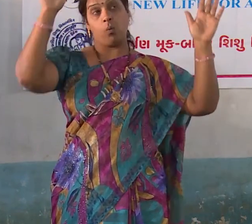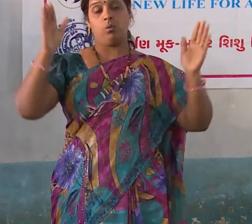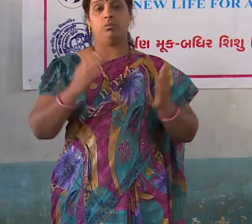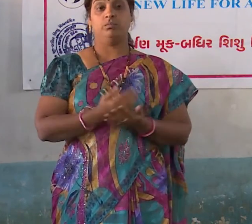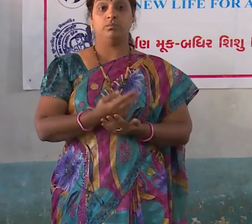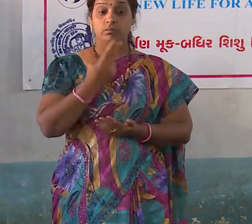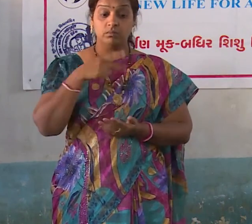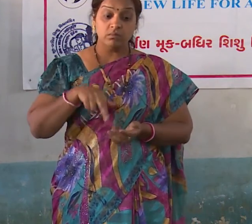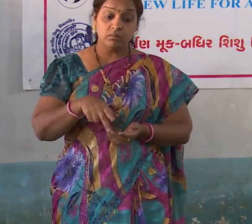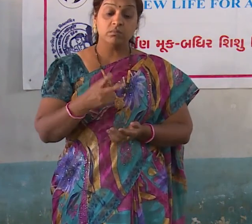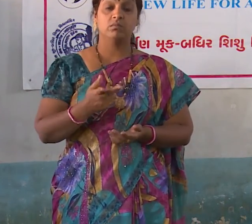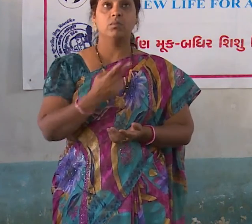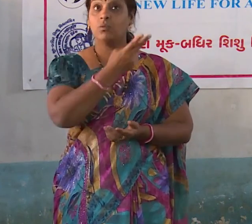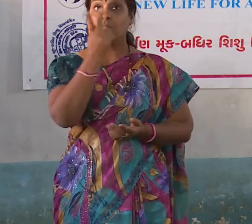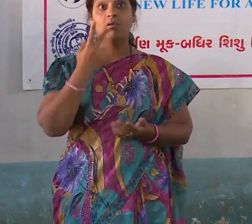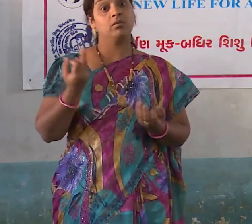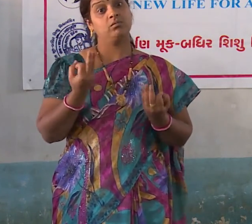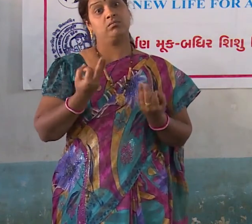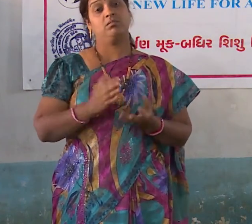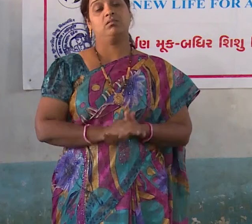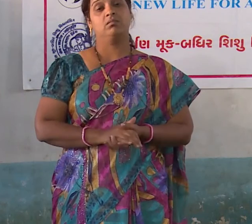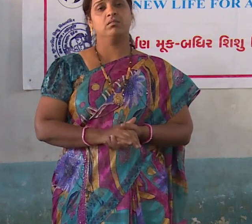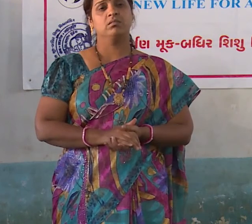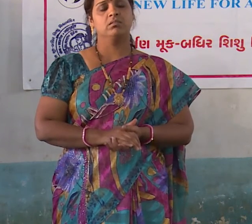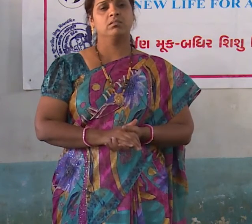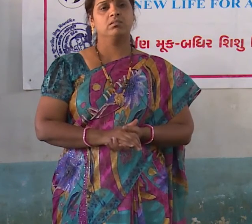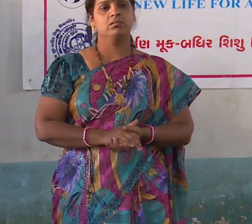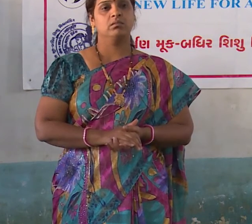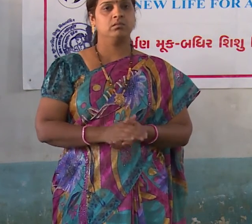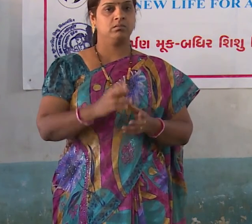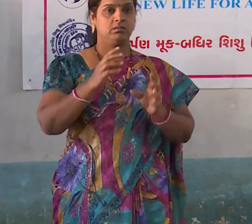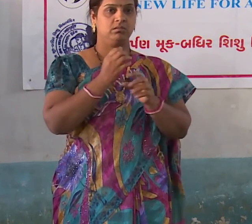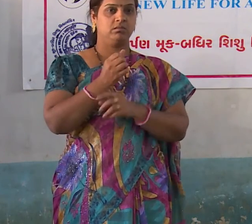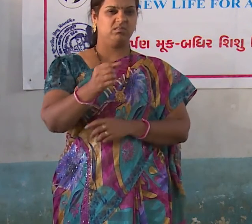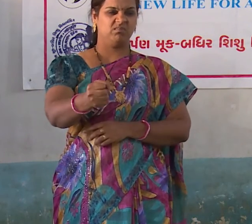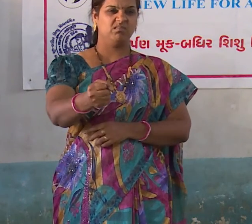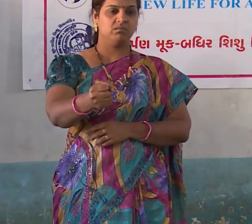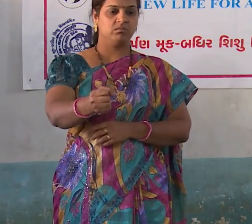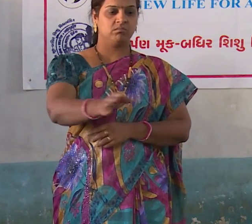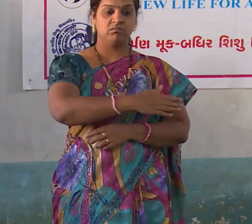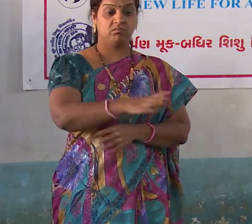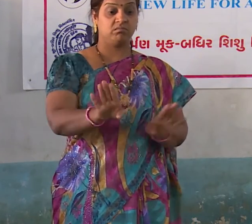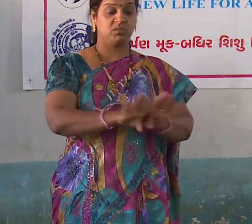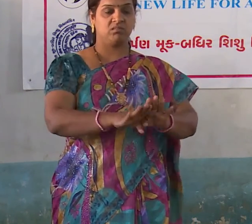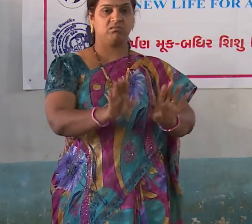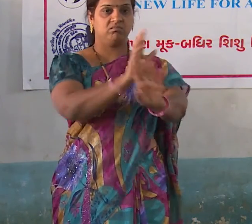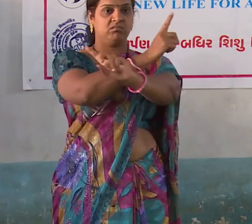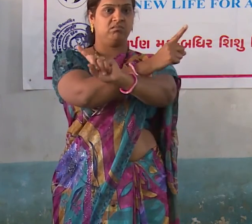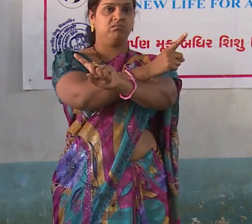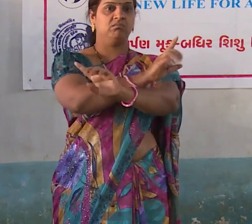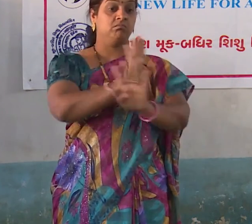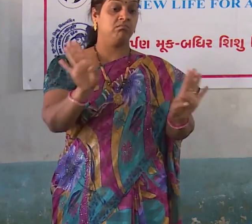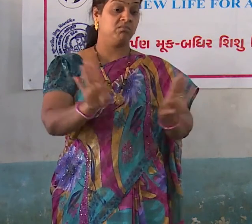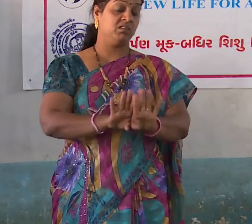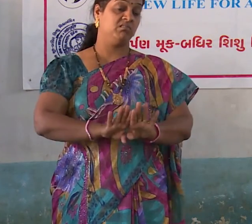है, एक व्यक्ति, लेकिन सैनिक उसको रोकते हैं कि अंदर नहीं जा सकते भाई, ये तो राजा का महल है। लेकिन